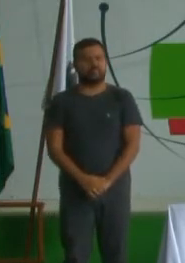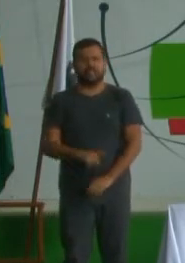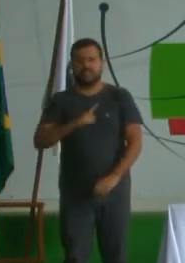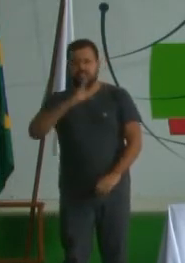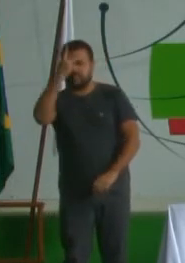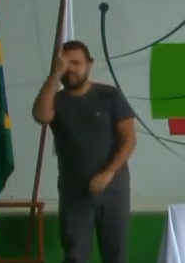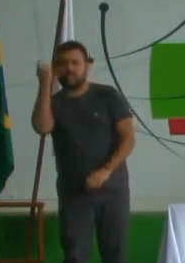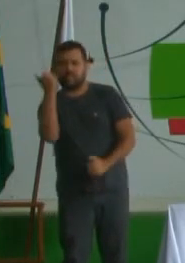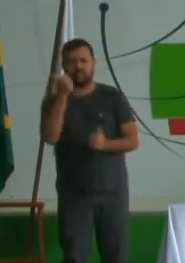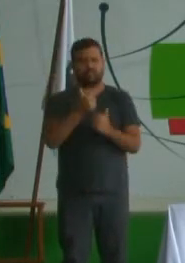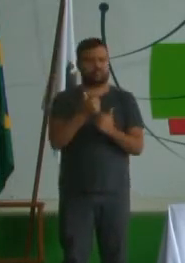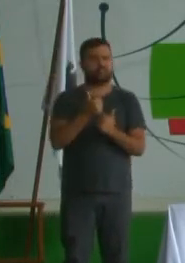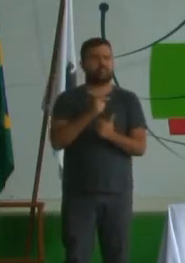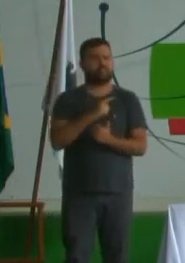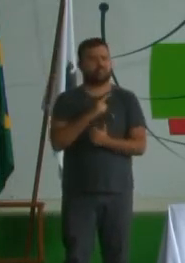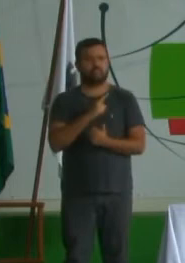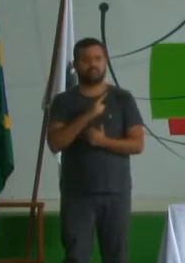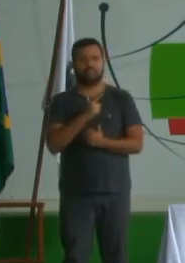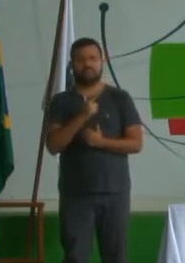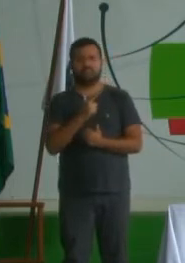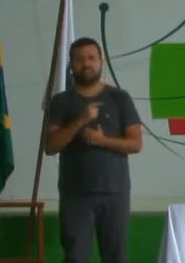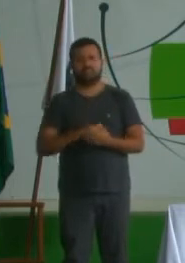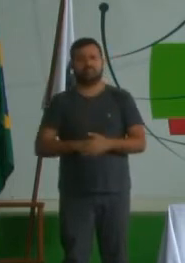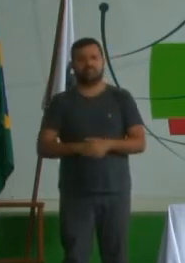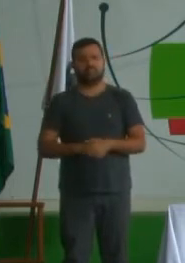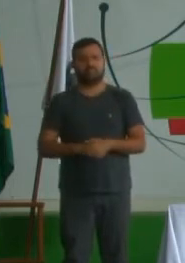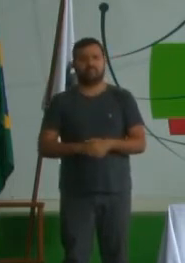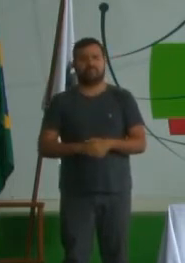Alguém para representar?